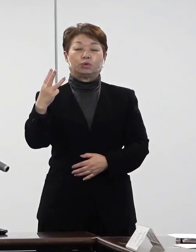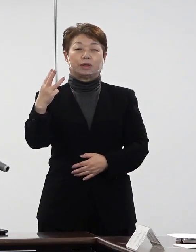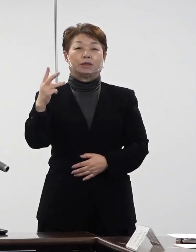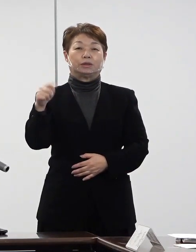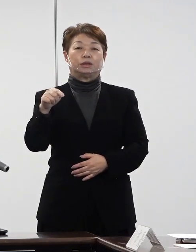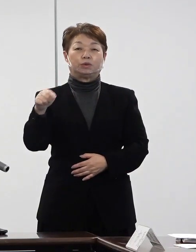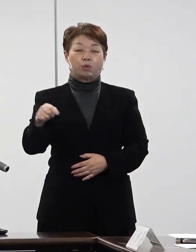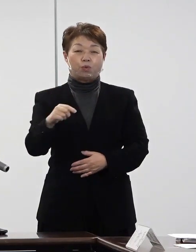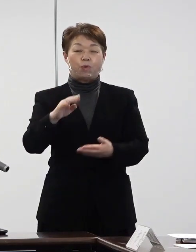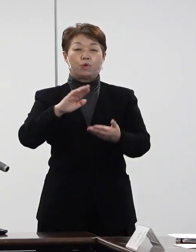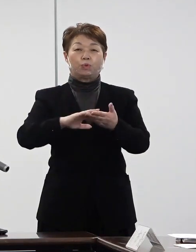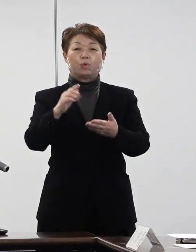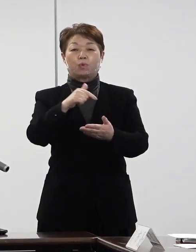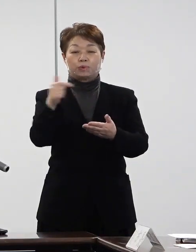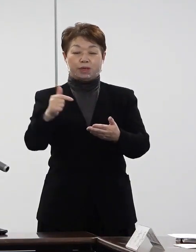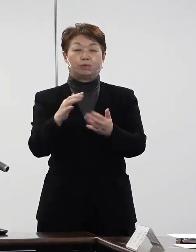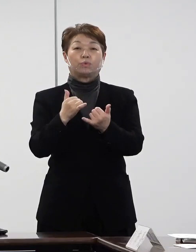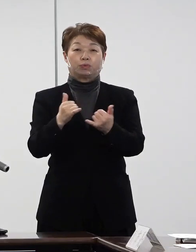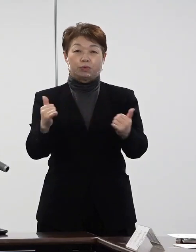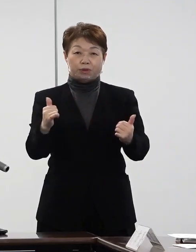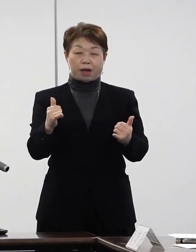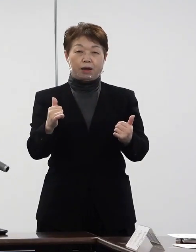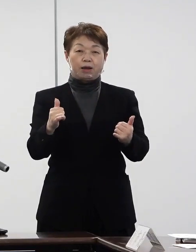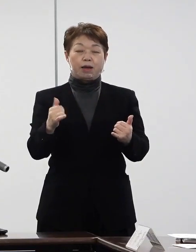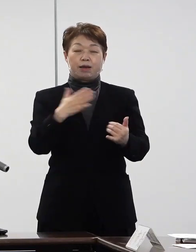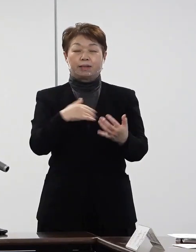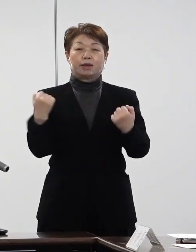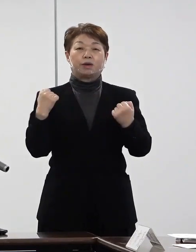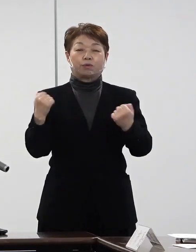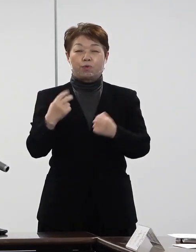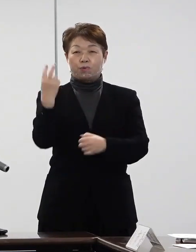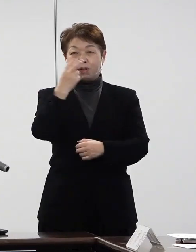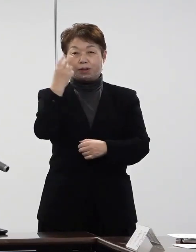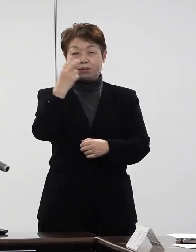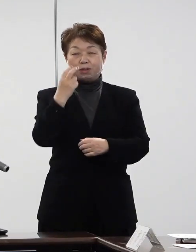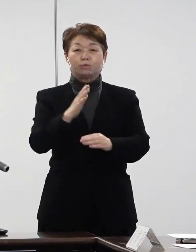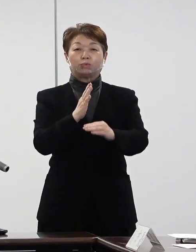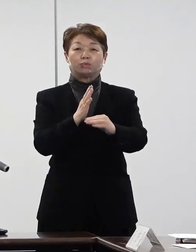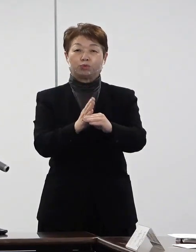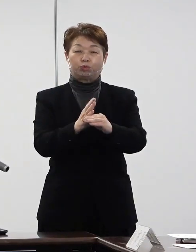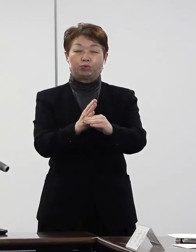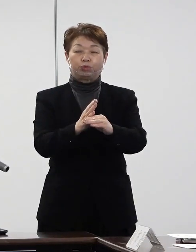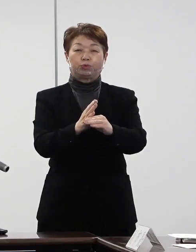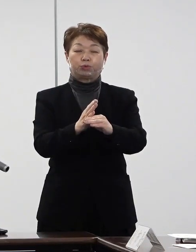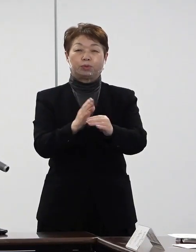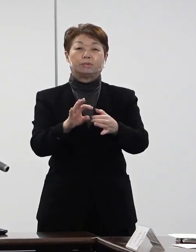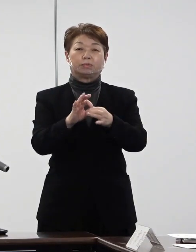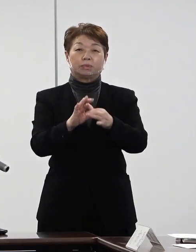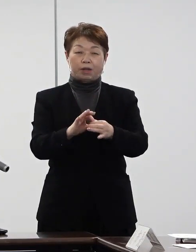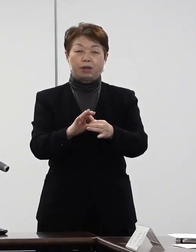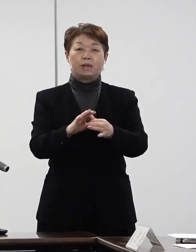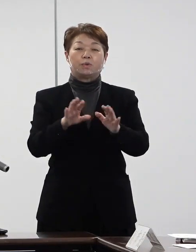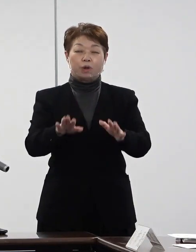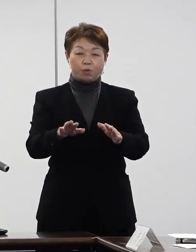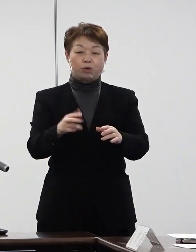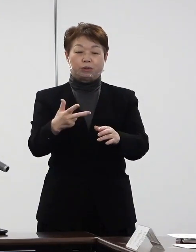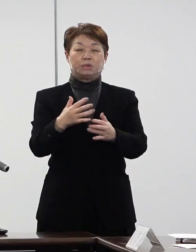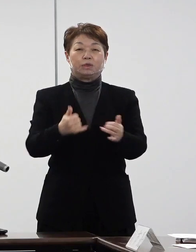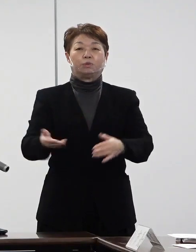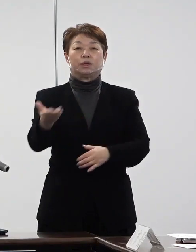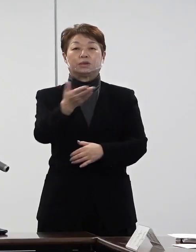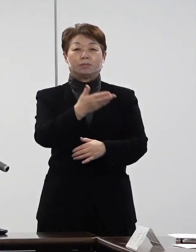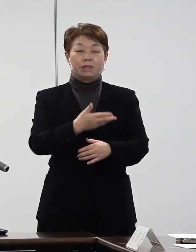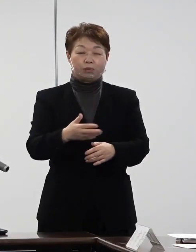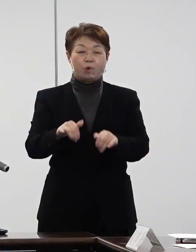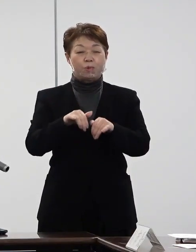の濃厚接触者となり健康観察期間中でありましたことから、こちらも市民の皆様への